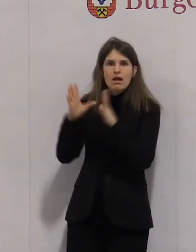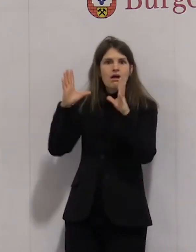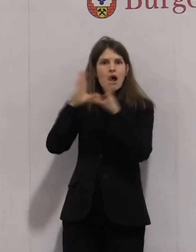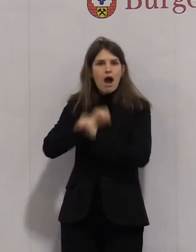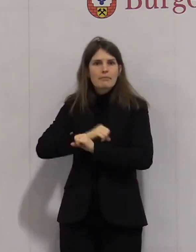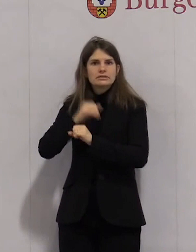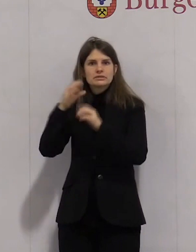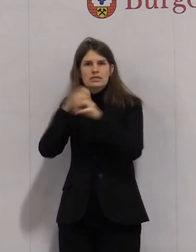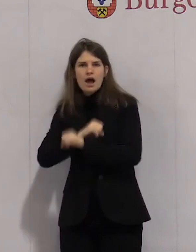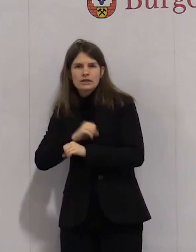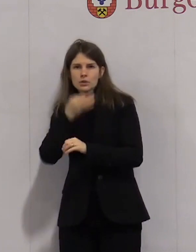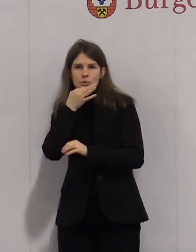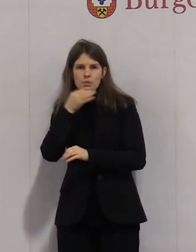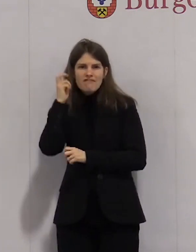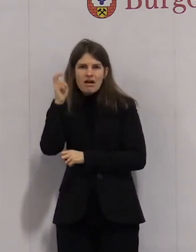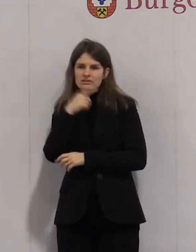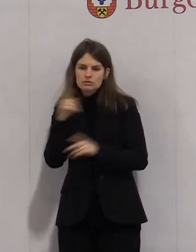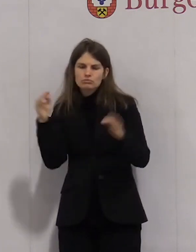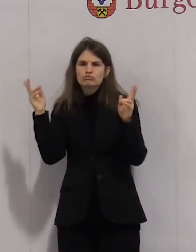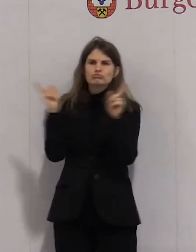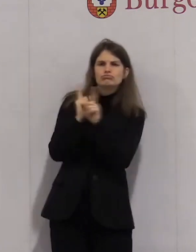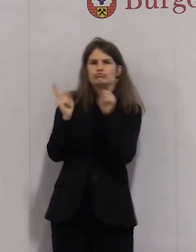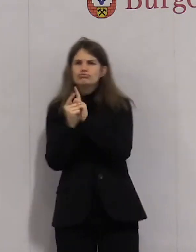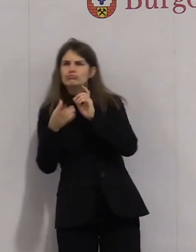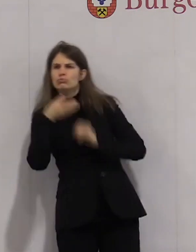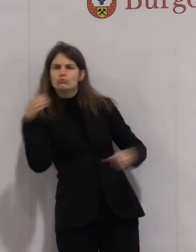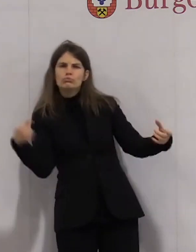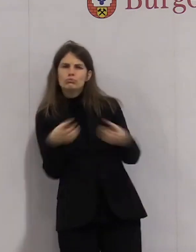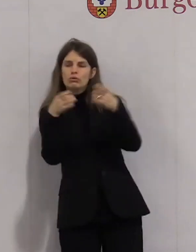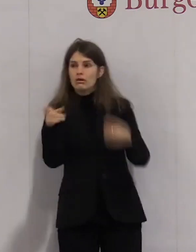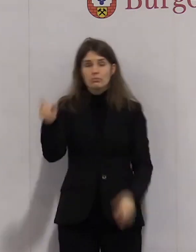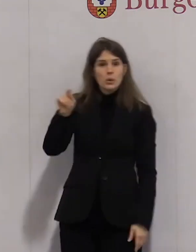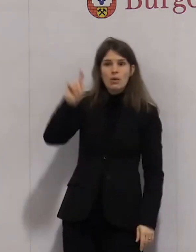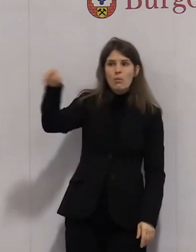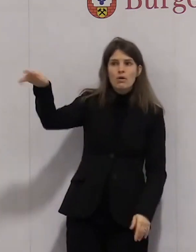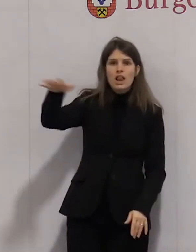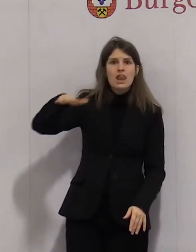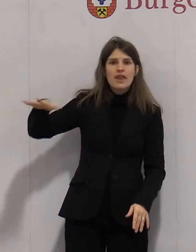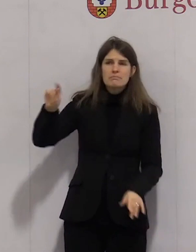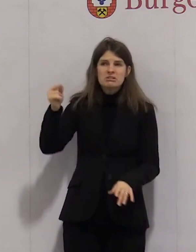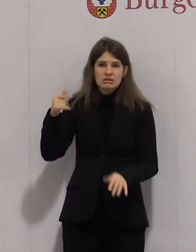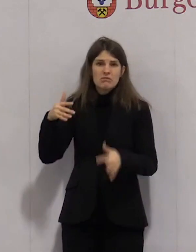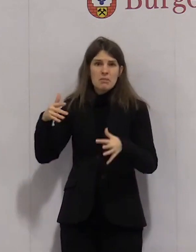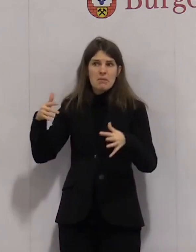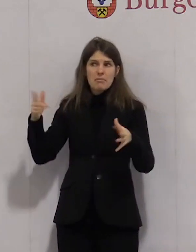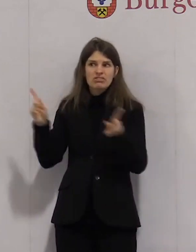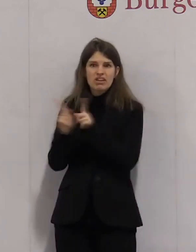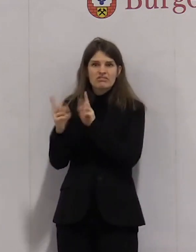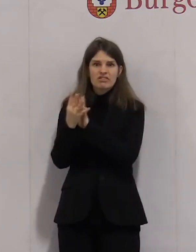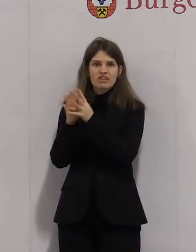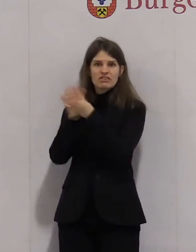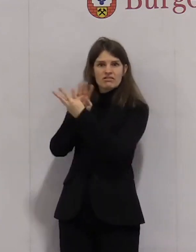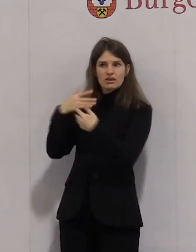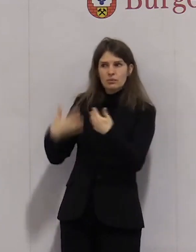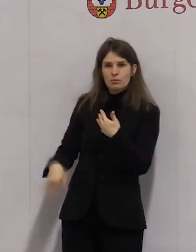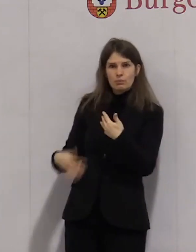zusammenkommen um sich zu treffen so scheint auch im ländlichen raum hier und da etwas bewegung nachts